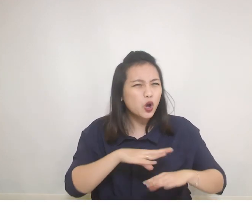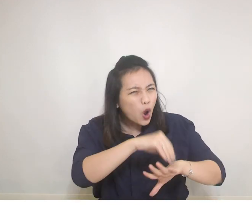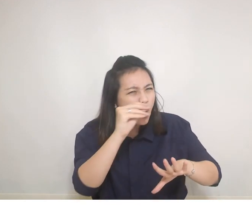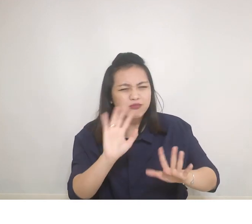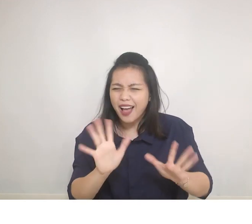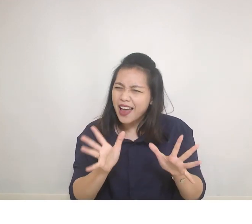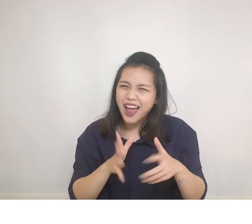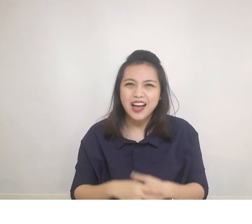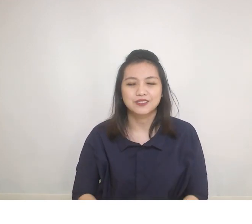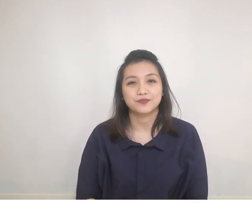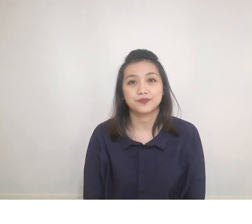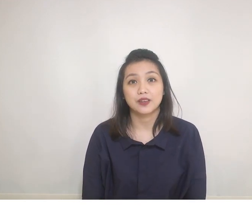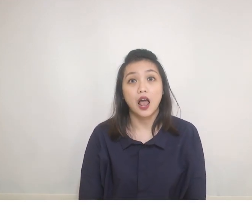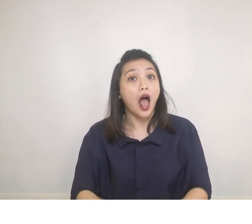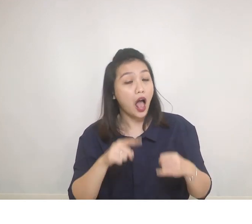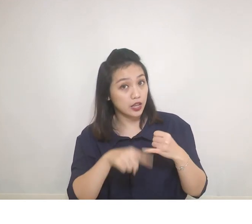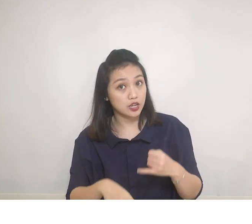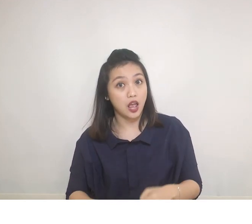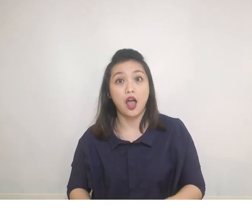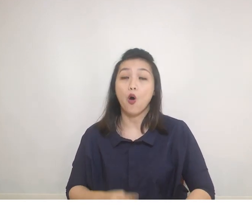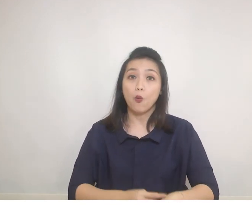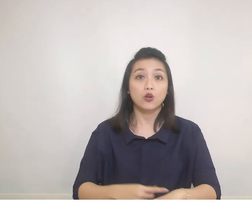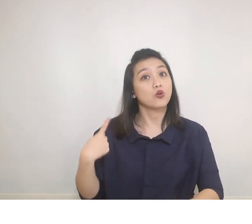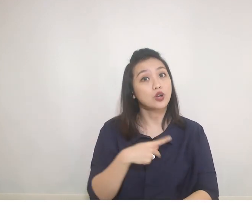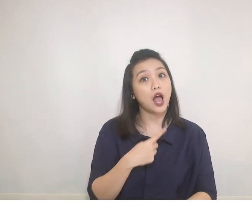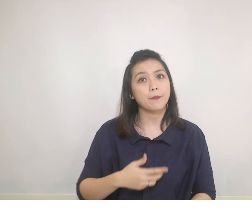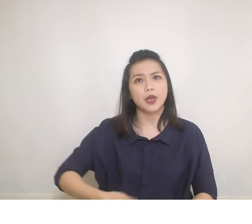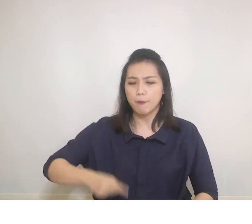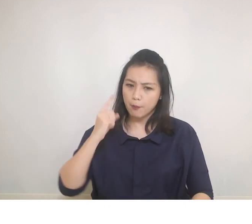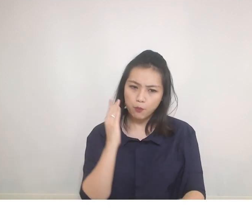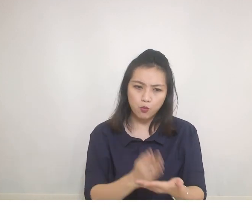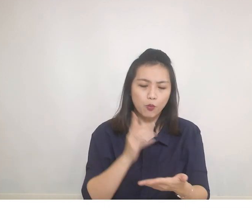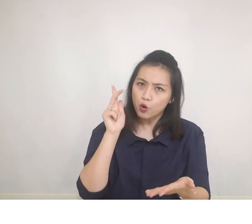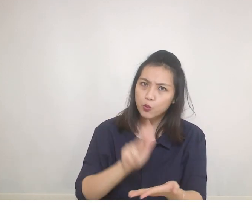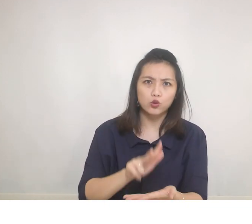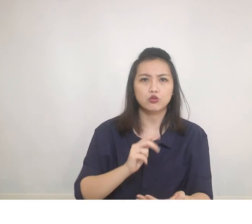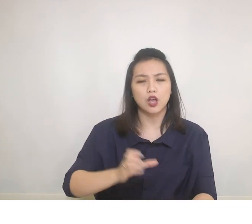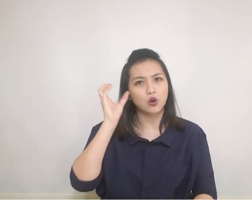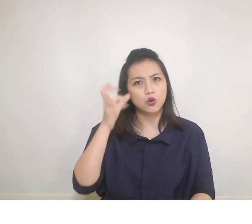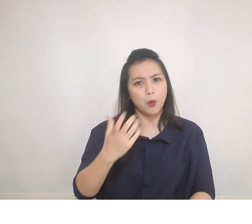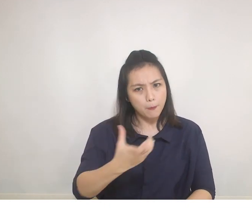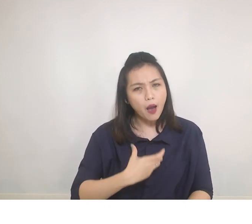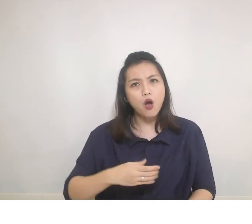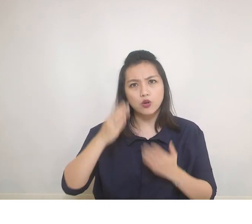bulan? Satu tahun? Sekitar naik jadi, dari 12 sampai ke 35 ini?